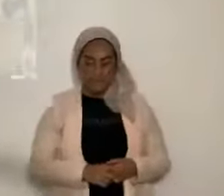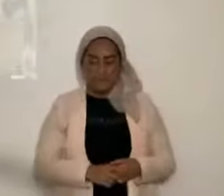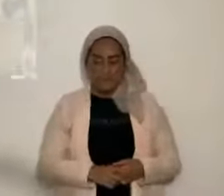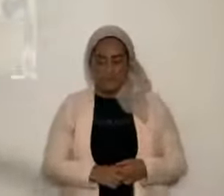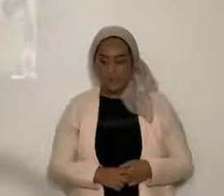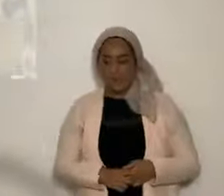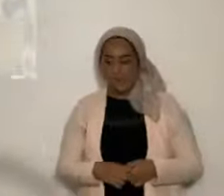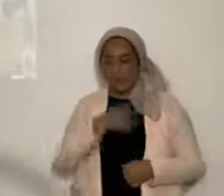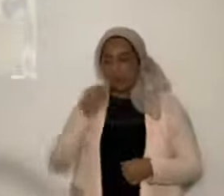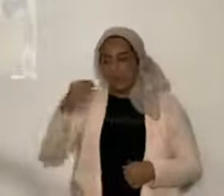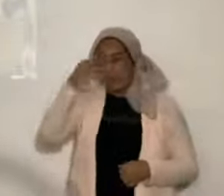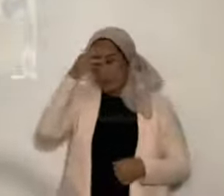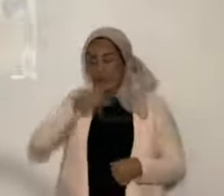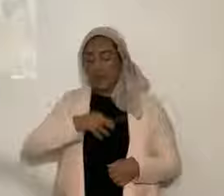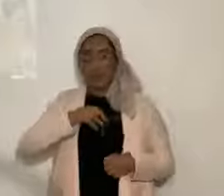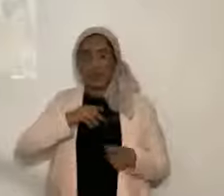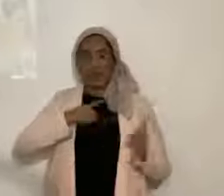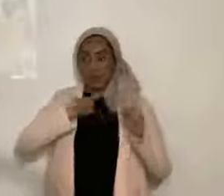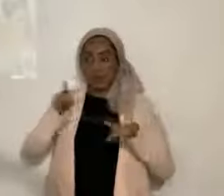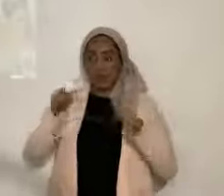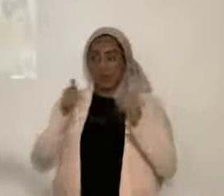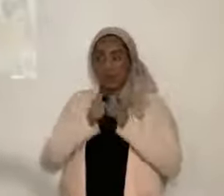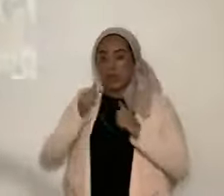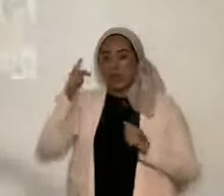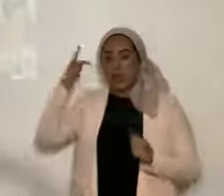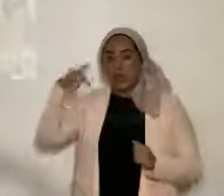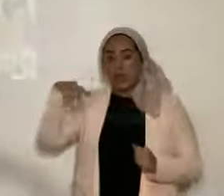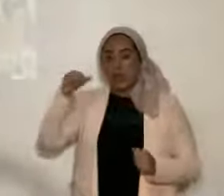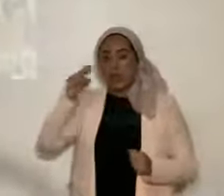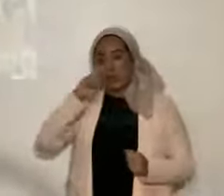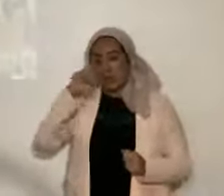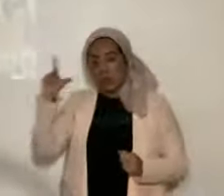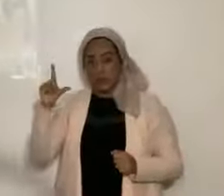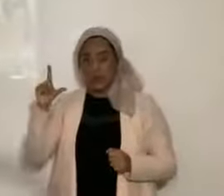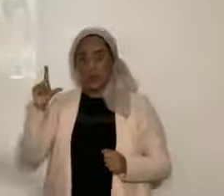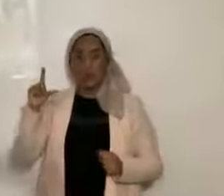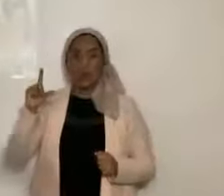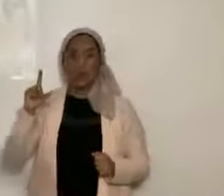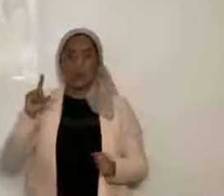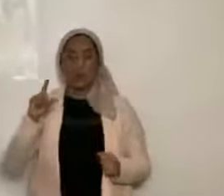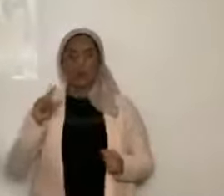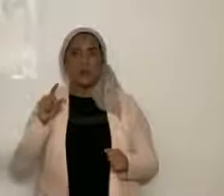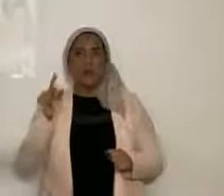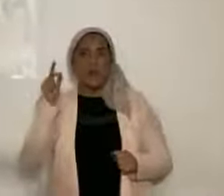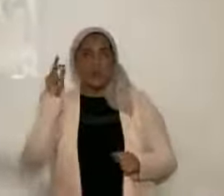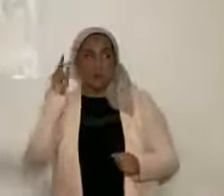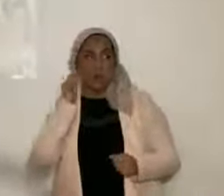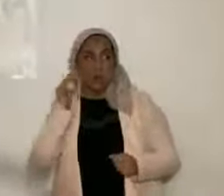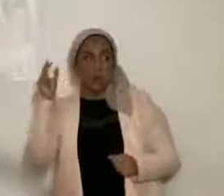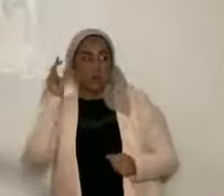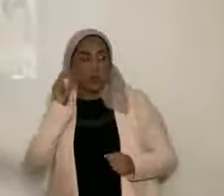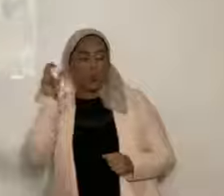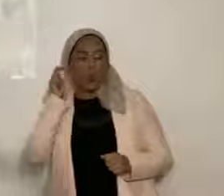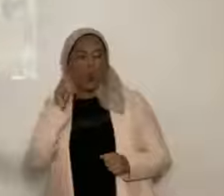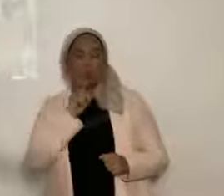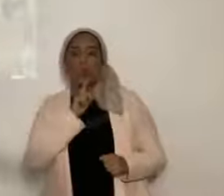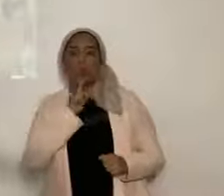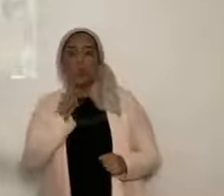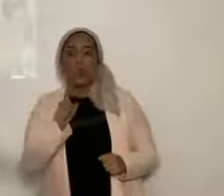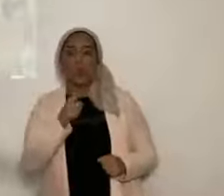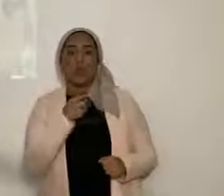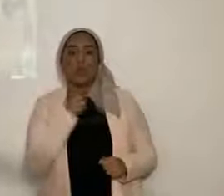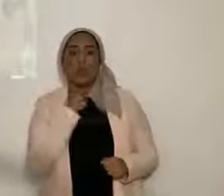Y los hombres que iban con Saulo, se pararon atónitos, oyendo a la verdad la